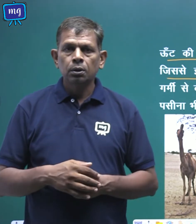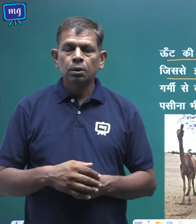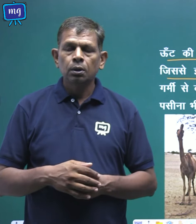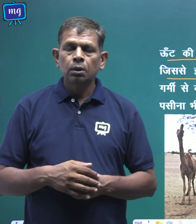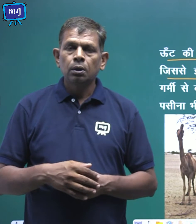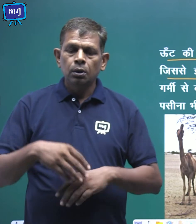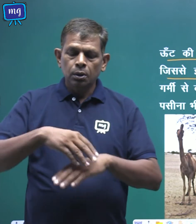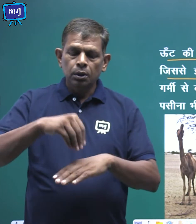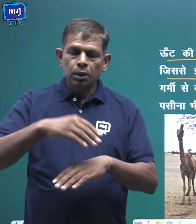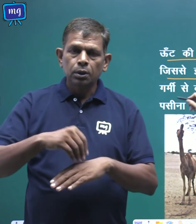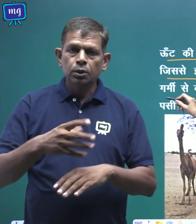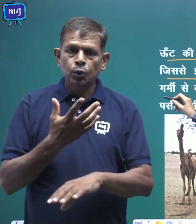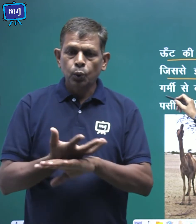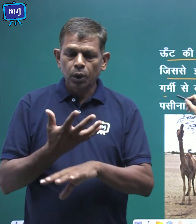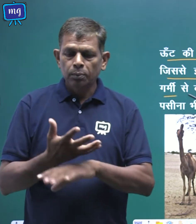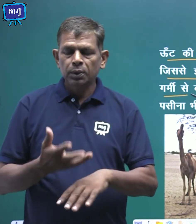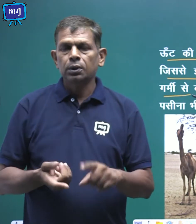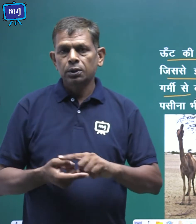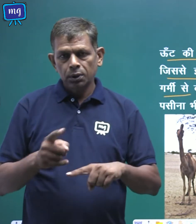रेत की गर्मी से